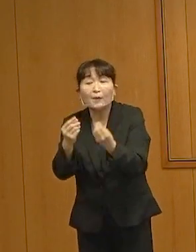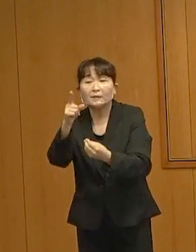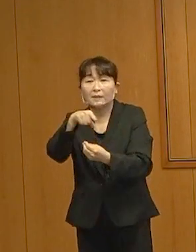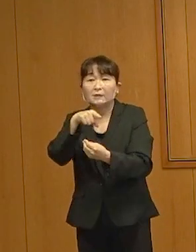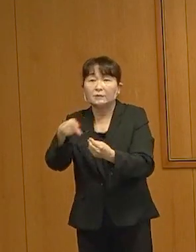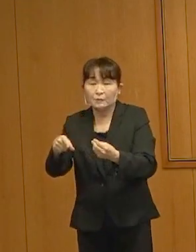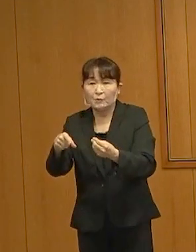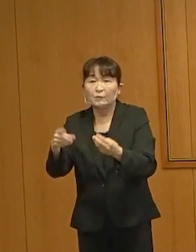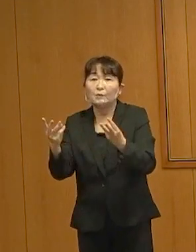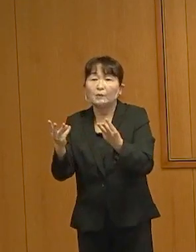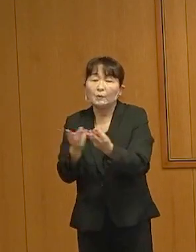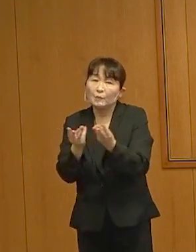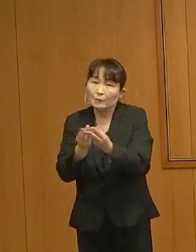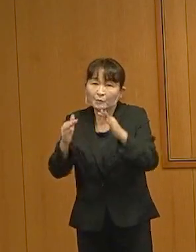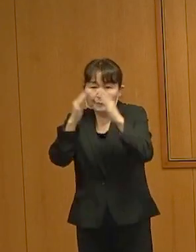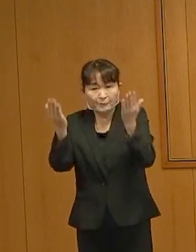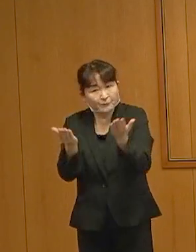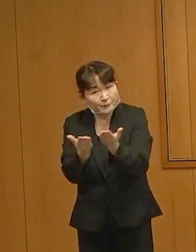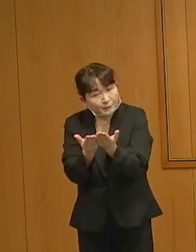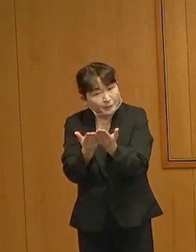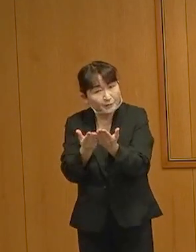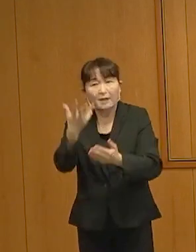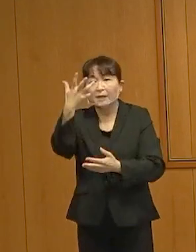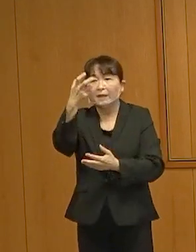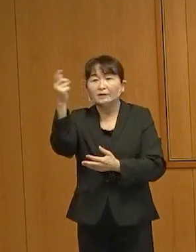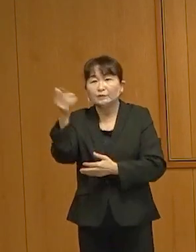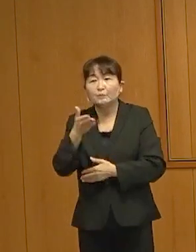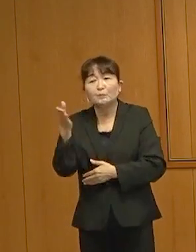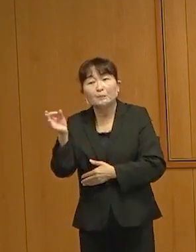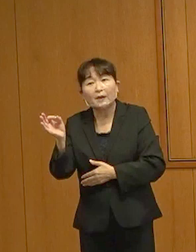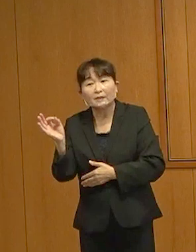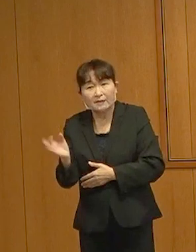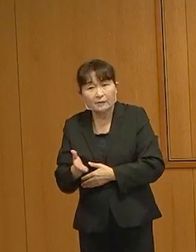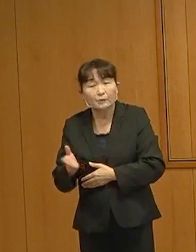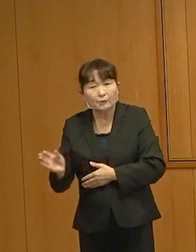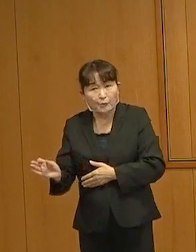方がおおむね 80% から